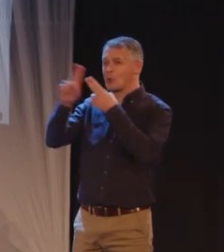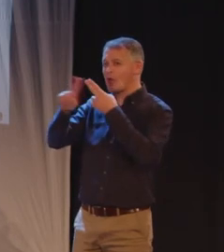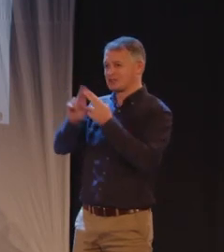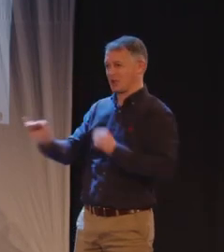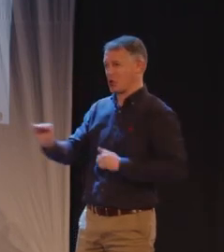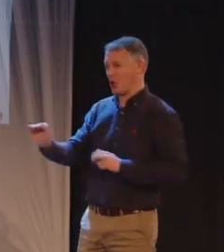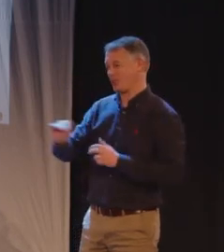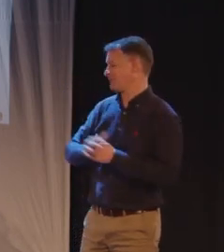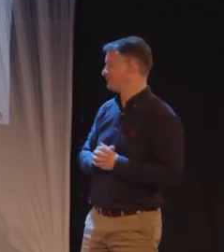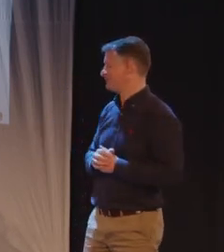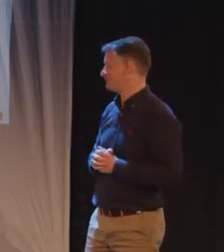Chiar